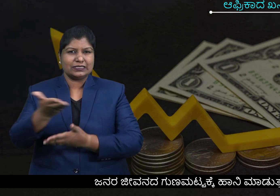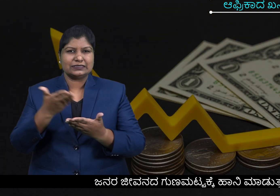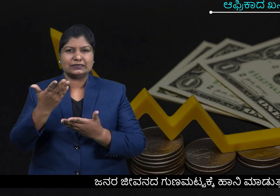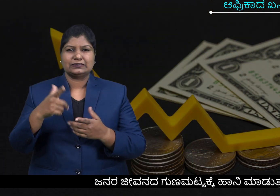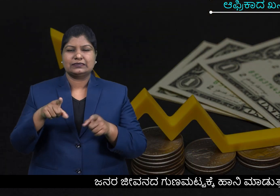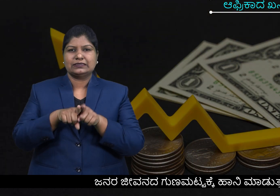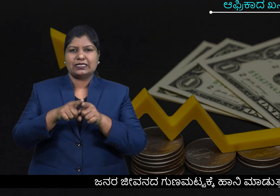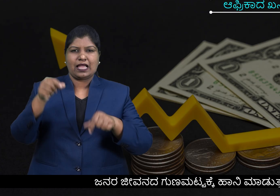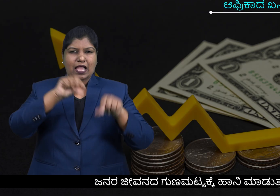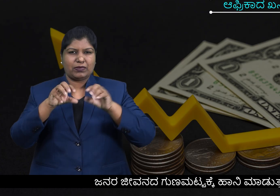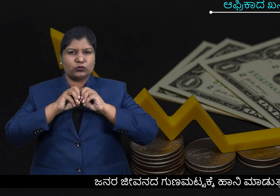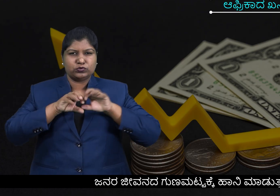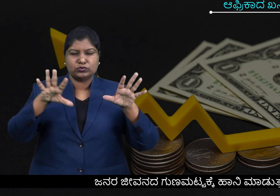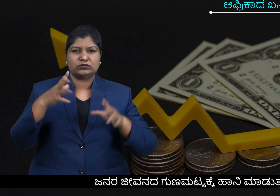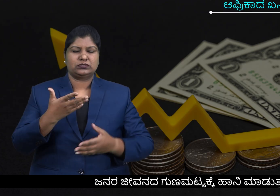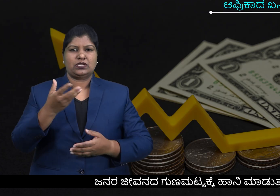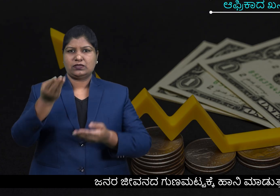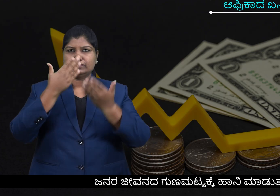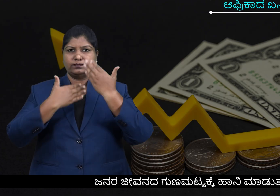ಹಾನಿ ಮಾಡುತ್ತದೆ.